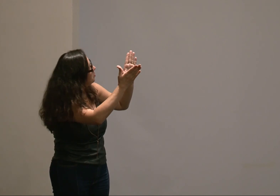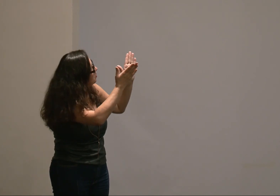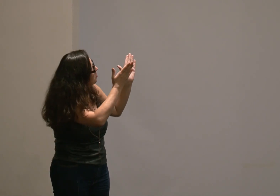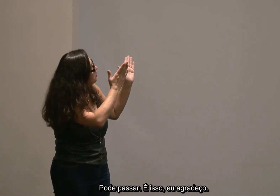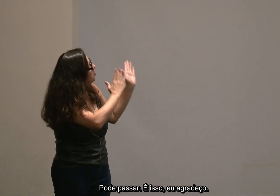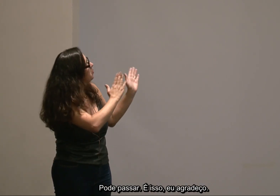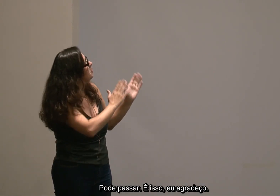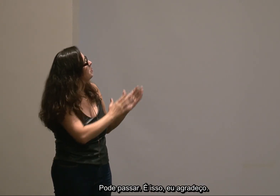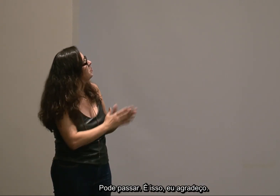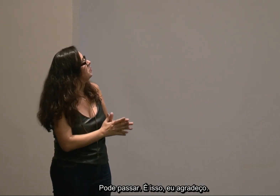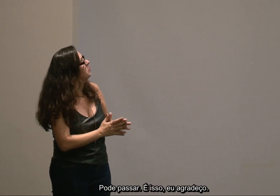pode passar